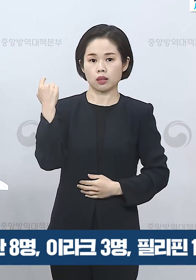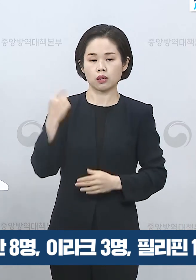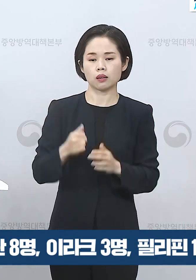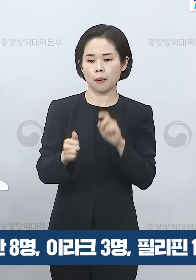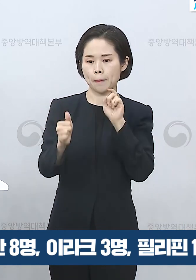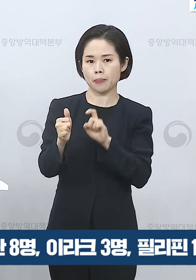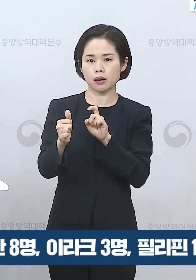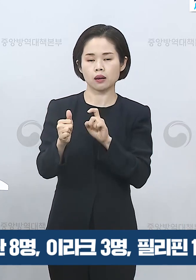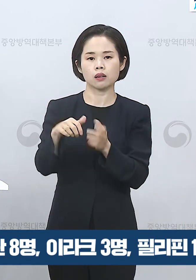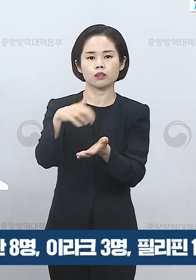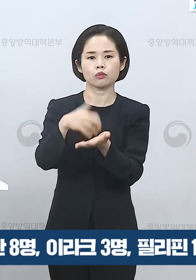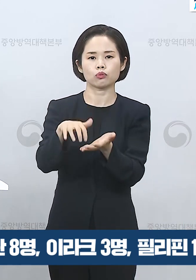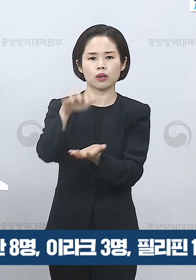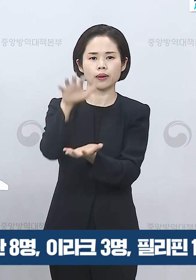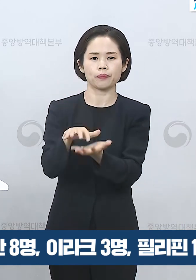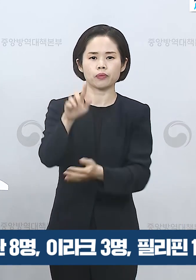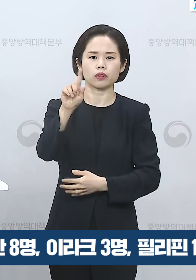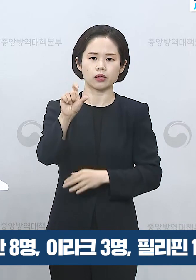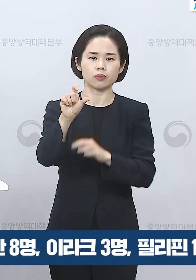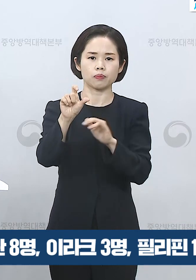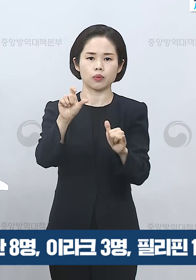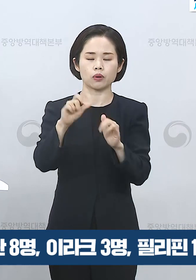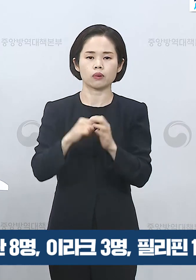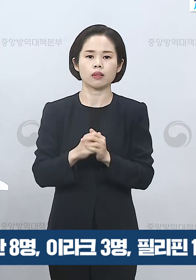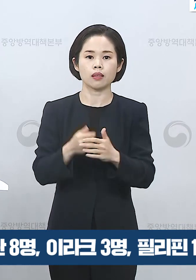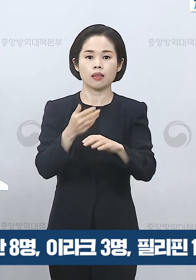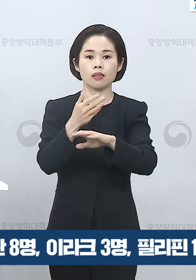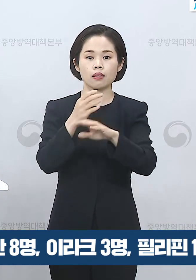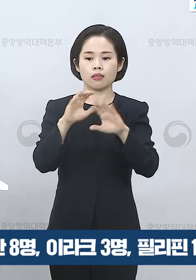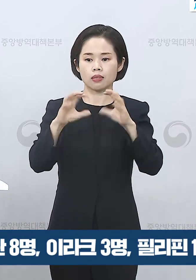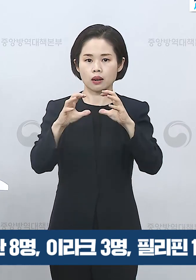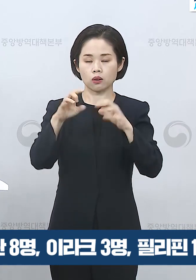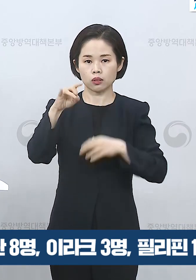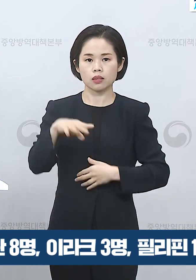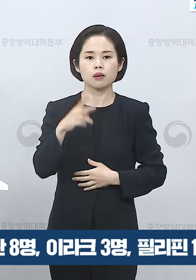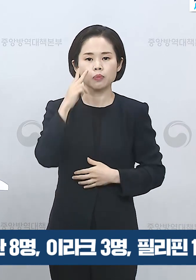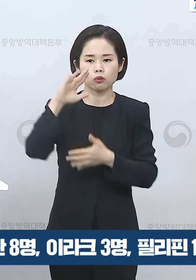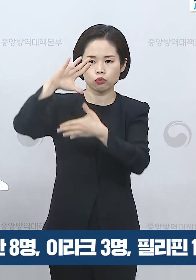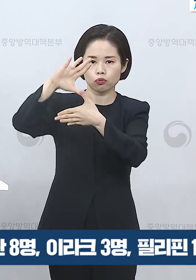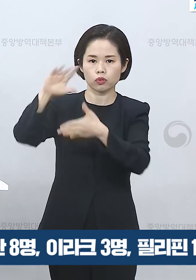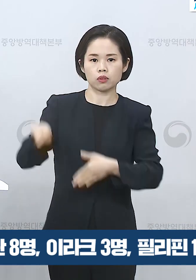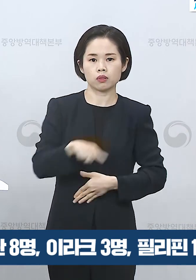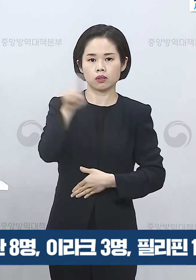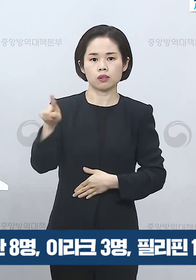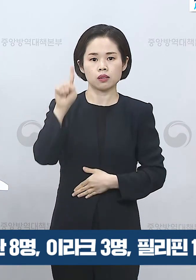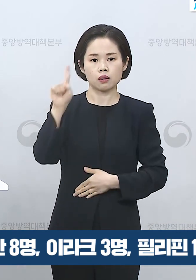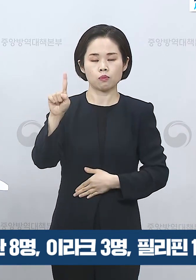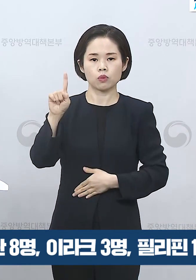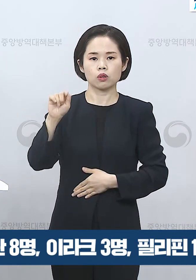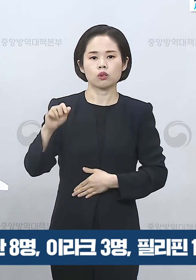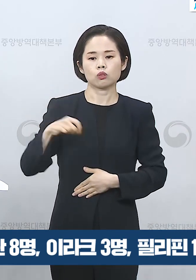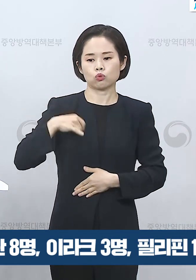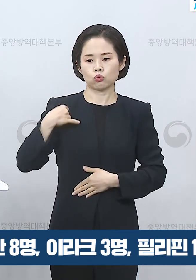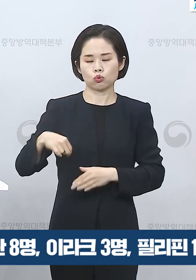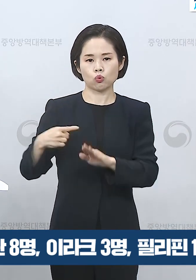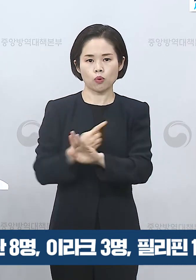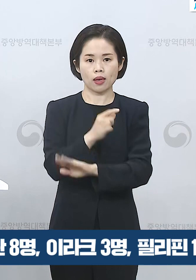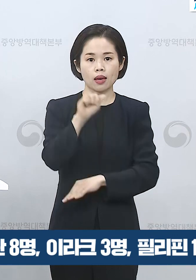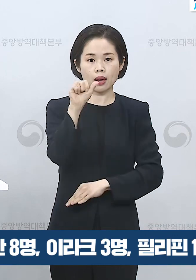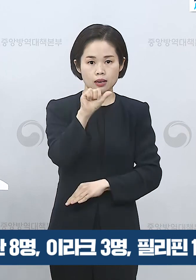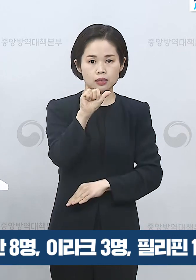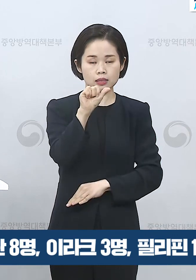유입 확진자는 15명이며 추정 유입 국가는 미주 1명, 그리고 중국 외 아시아 지역이